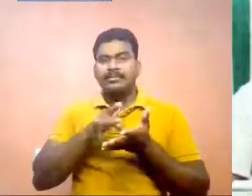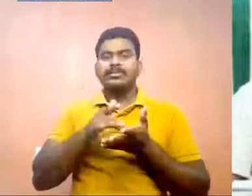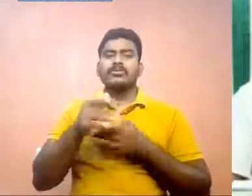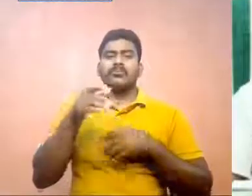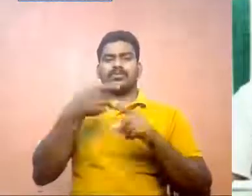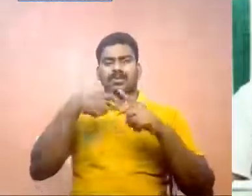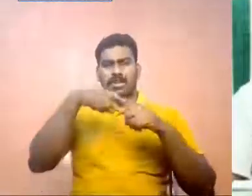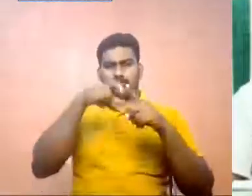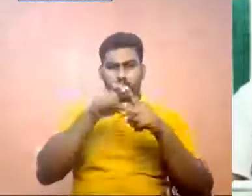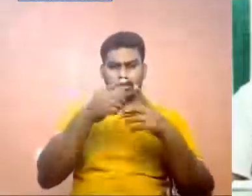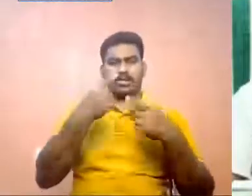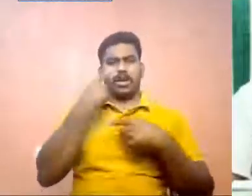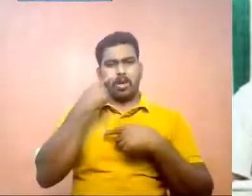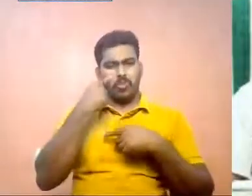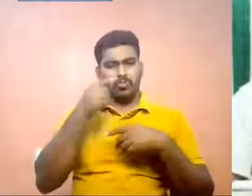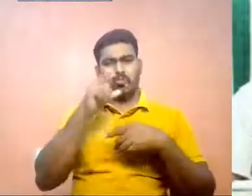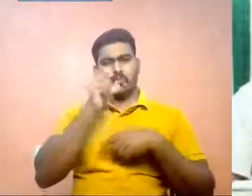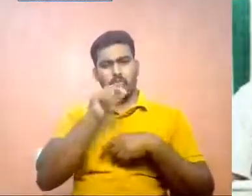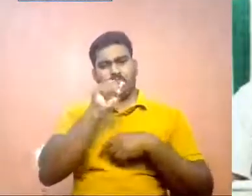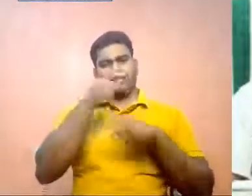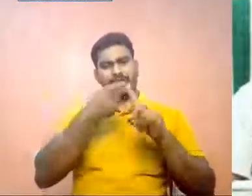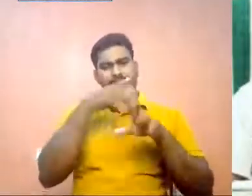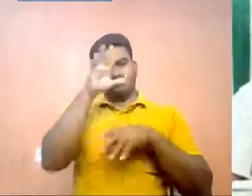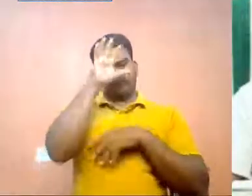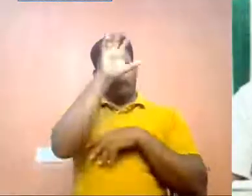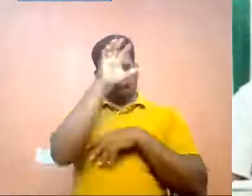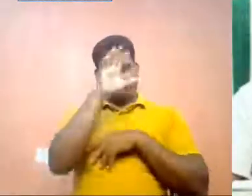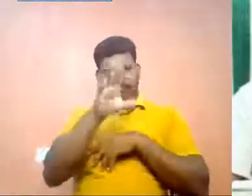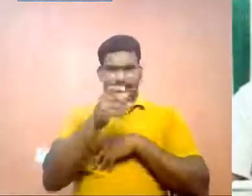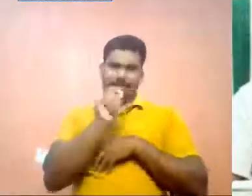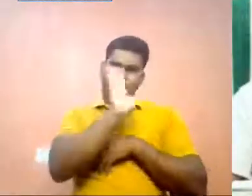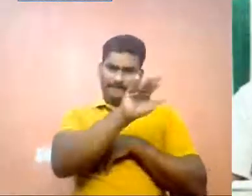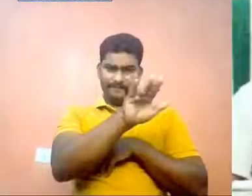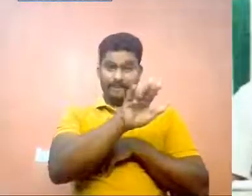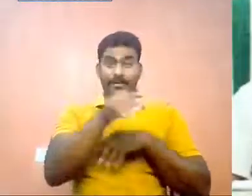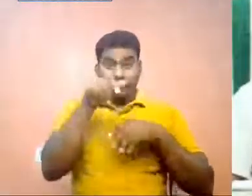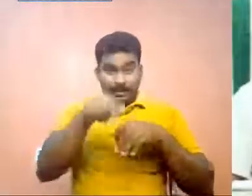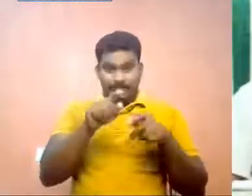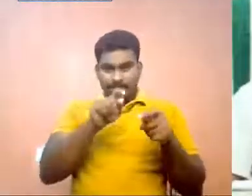അത് താലൂക്ക് ആശുപത്രികളിൽ നിന്ന് വിതരണം ചെയ്യാൻ തീരുമാനിച്ചിട്ടുണ്ട്.